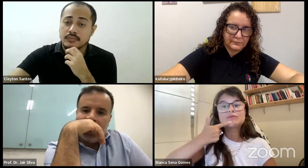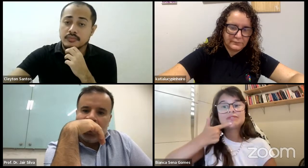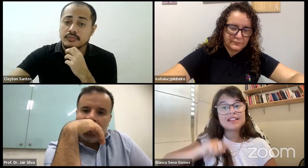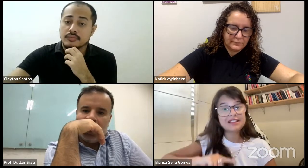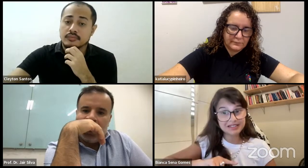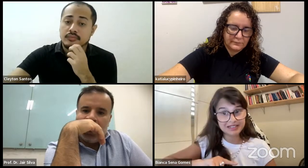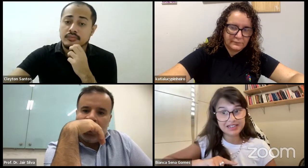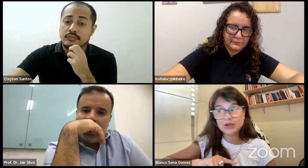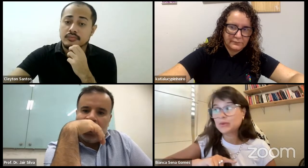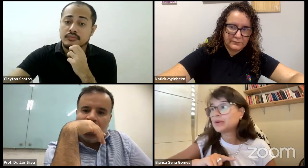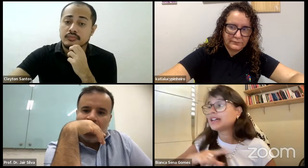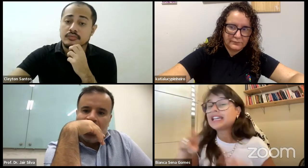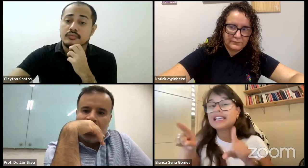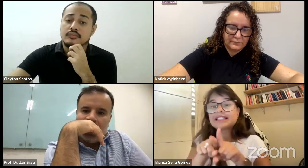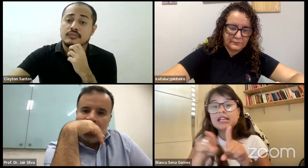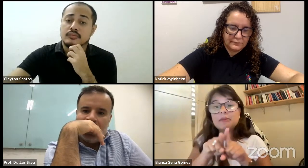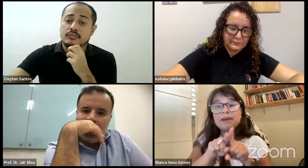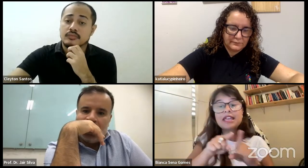estão